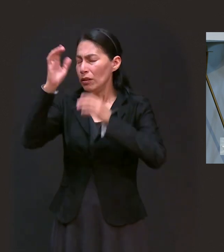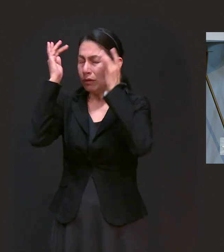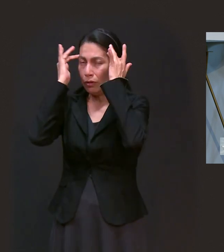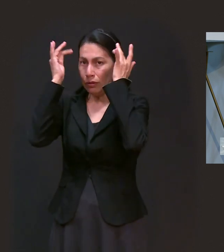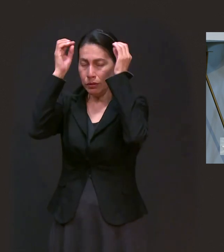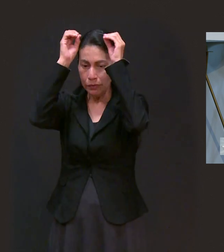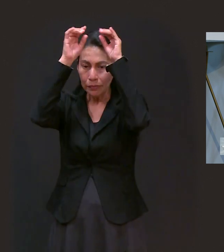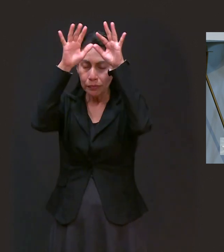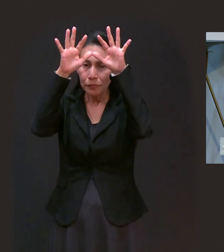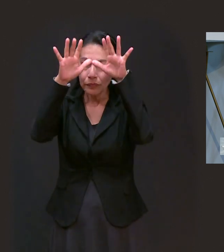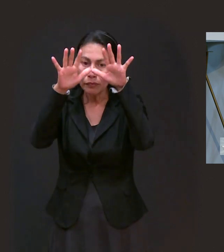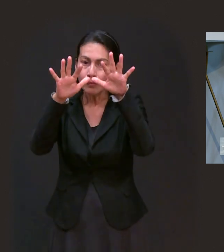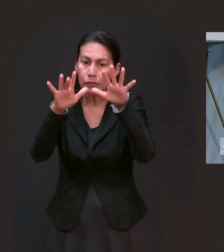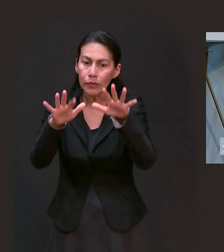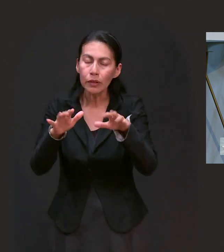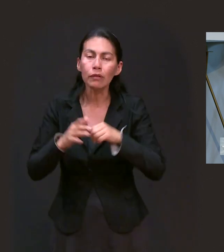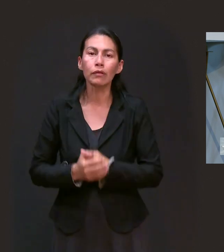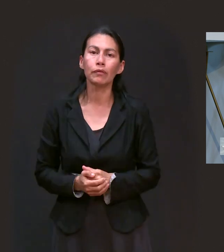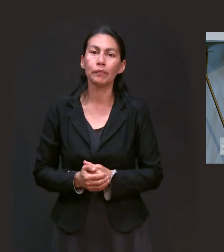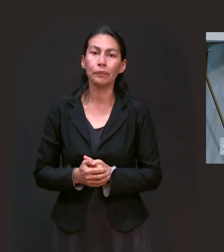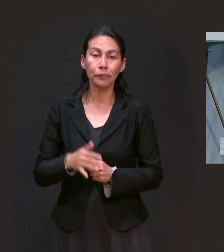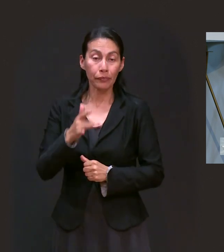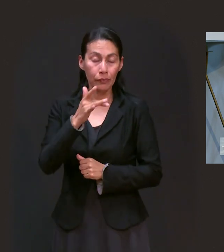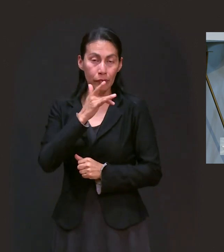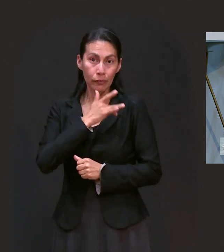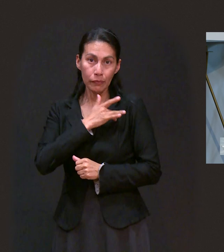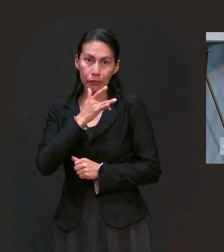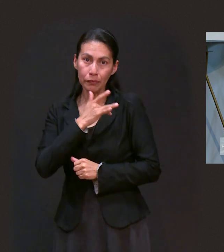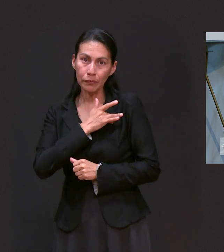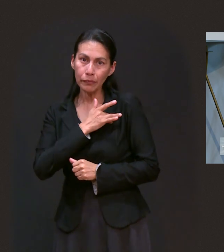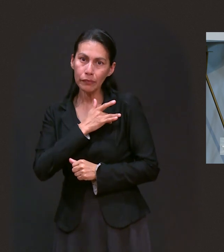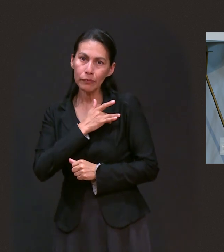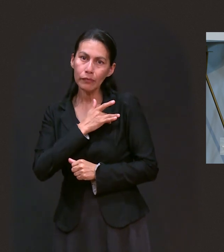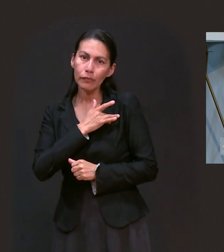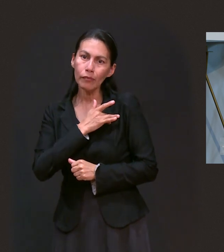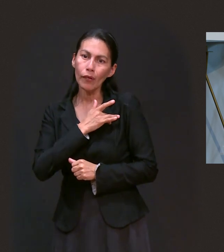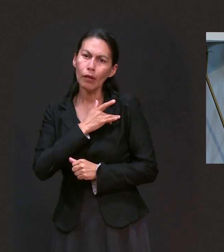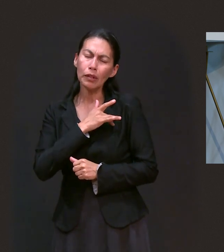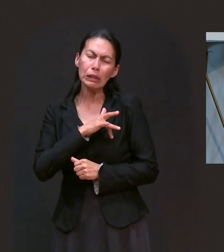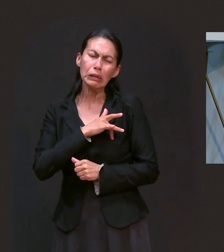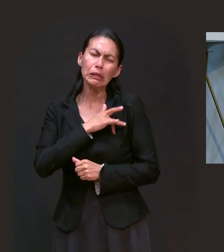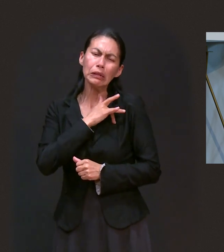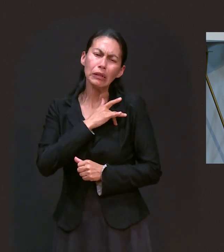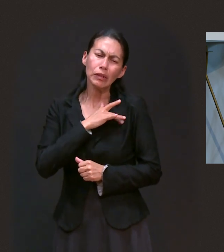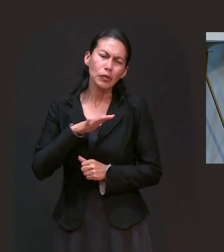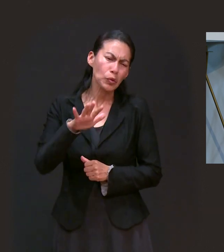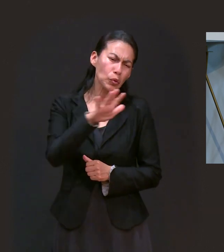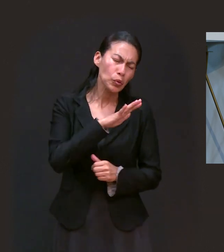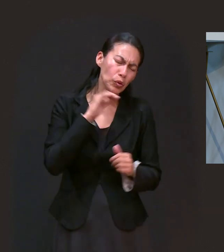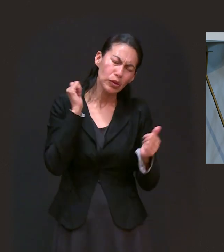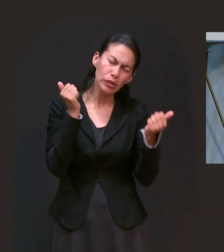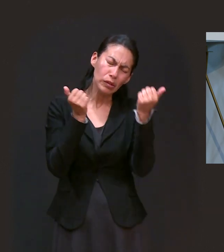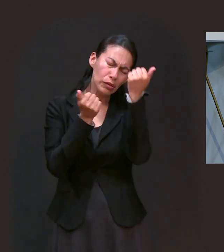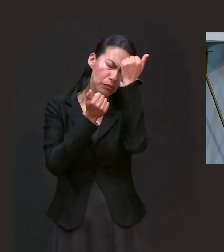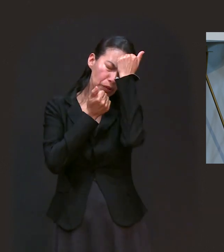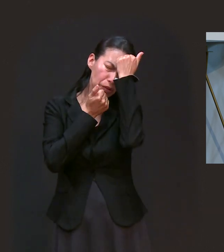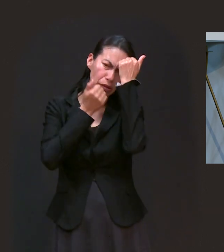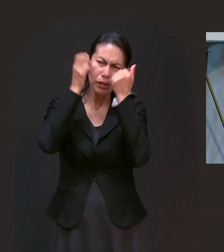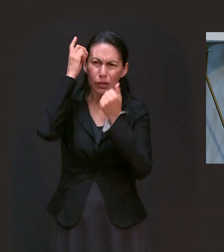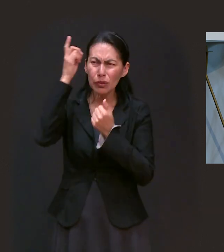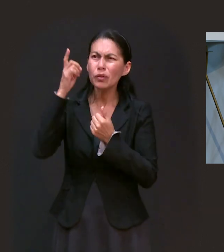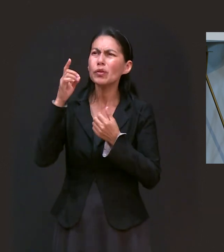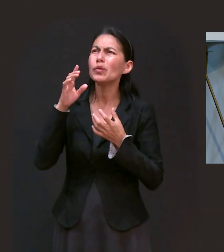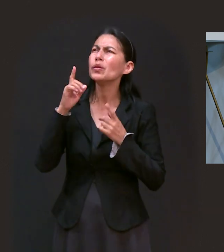lo surja con su espíritu y puedan tocar los corazones para que haya un arrepentimiento